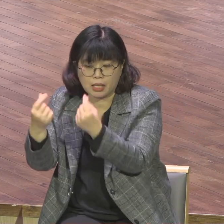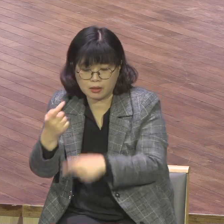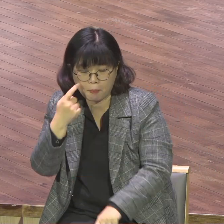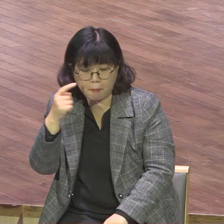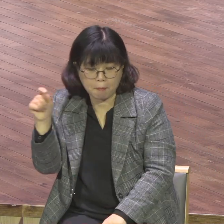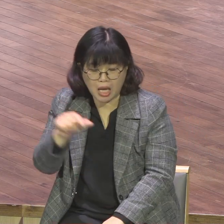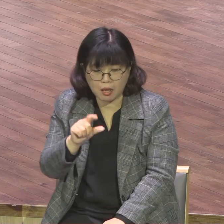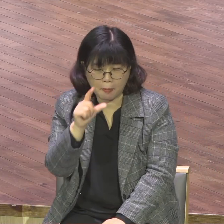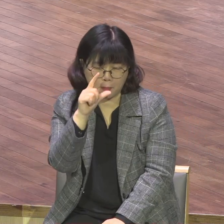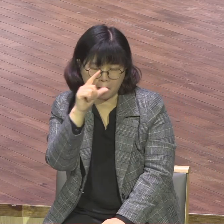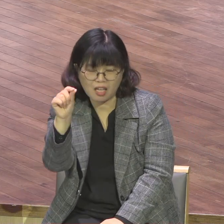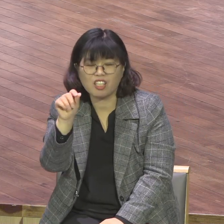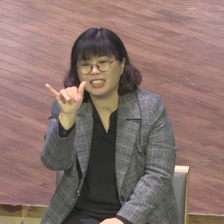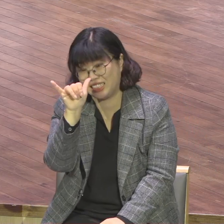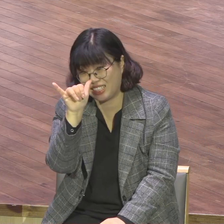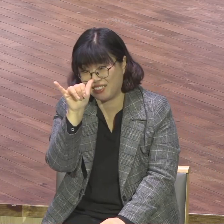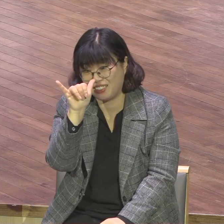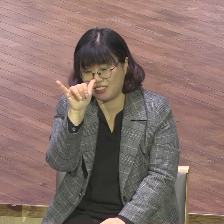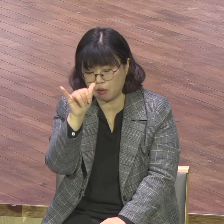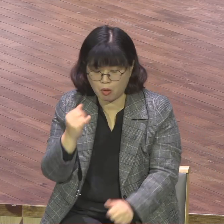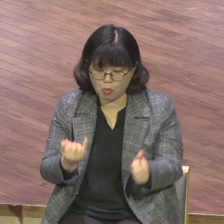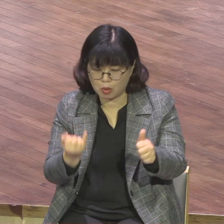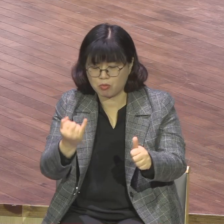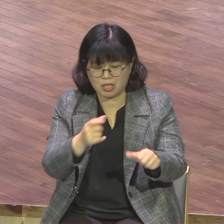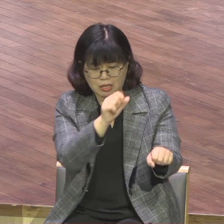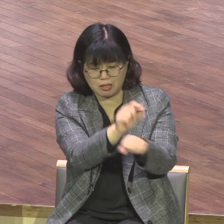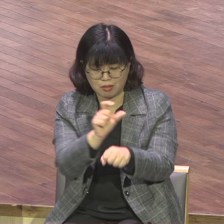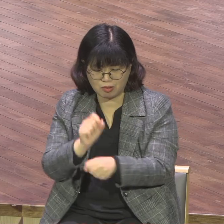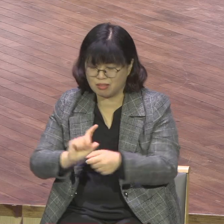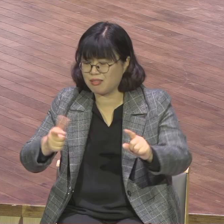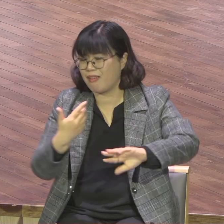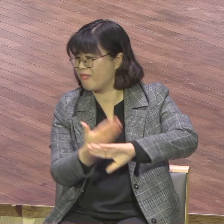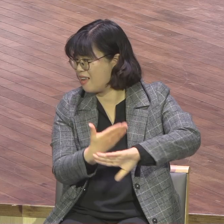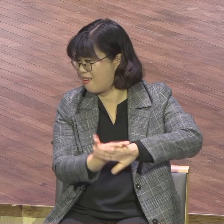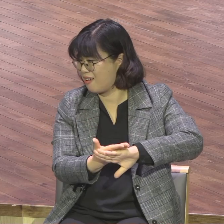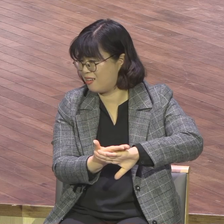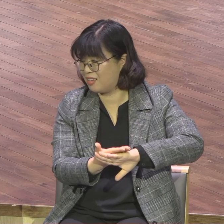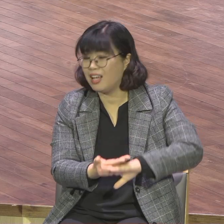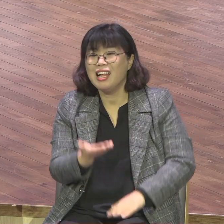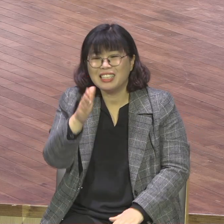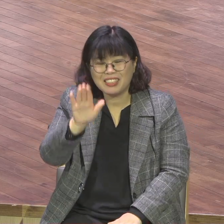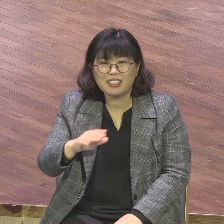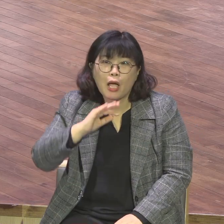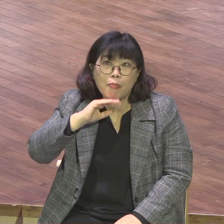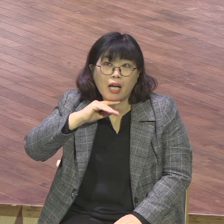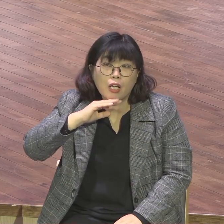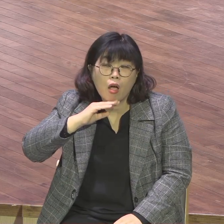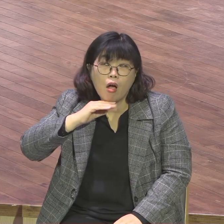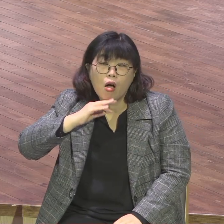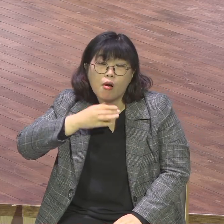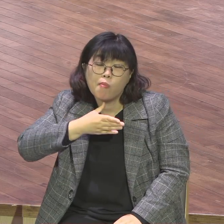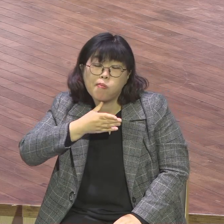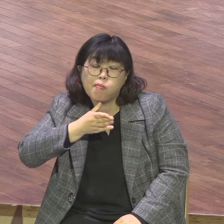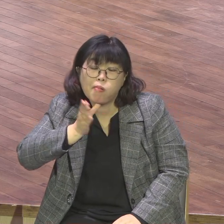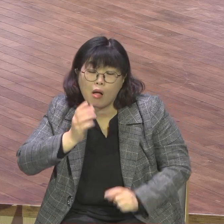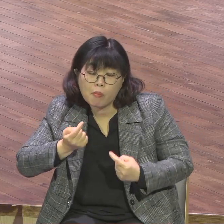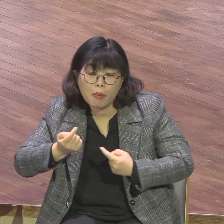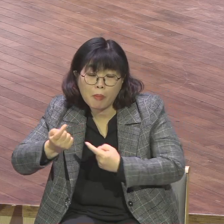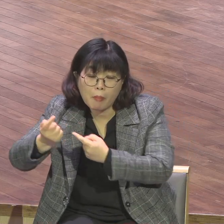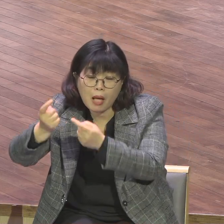물론 나이가 들어가는 경우는 좀 거꾸로 되는 경우가 많아요. 남자는 여성 호르몬이 나오고 여성은 남자 호르몬이 많아